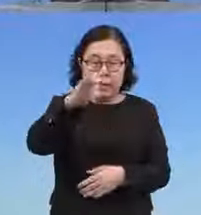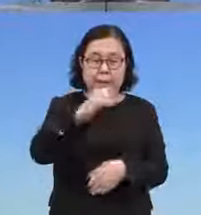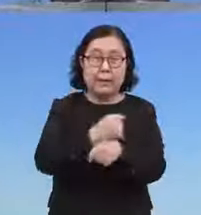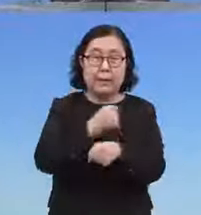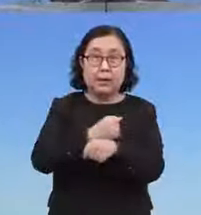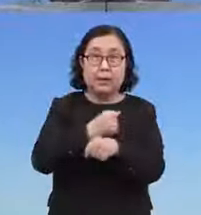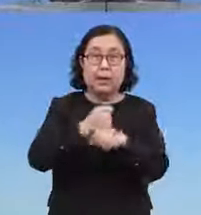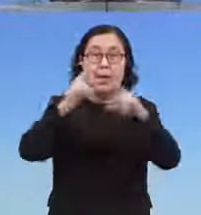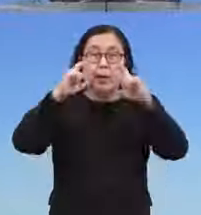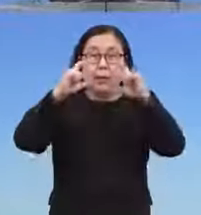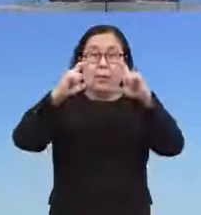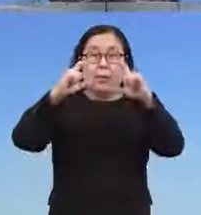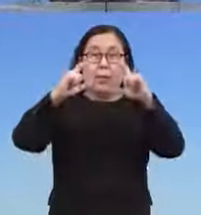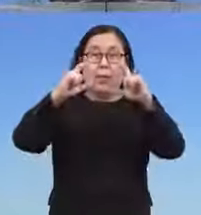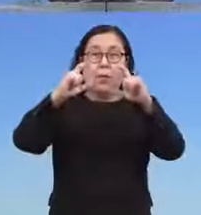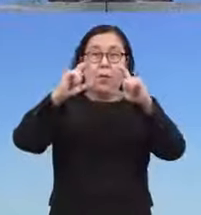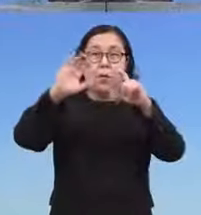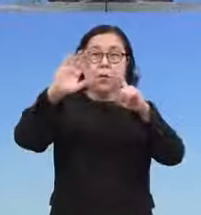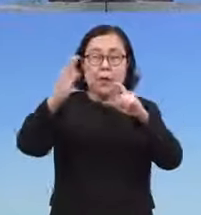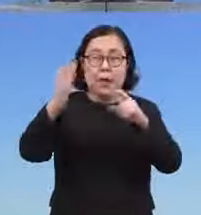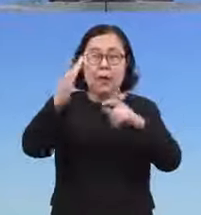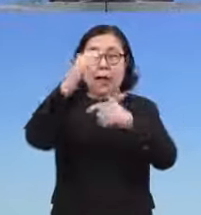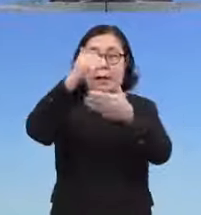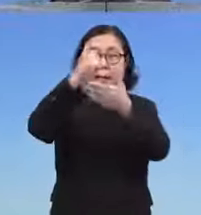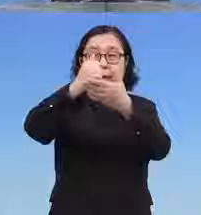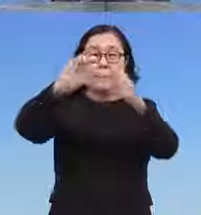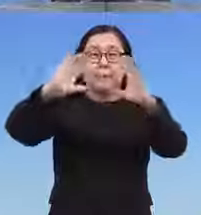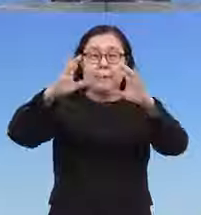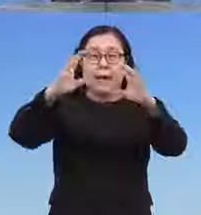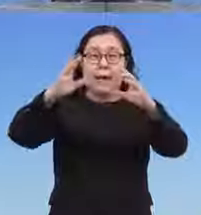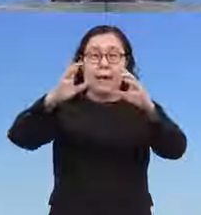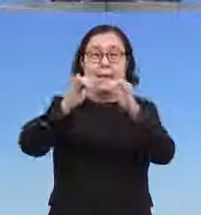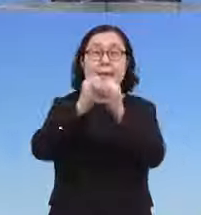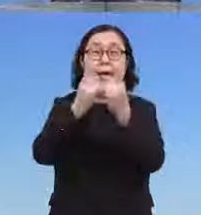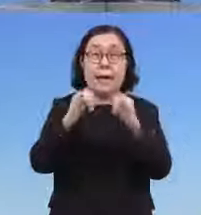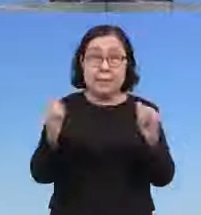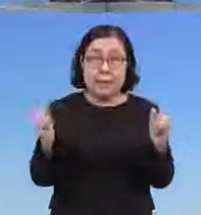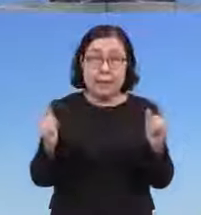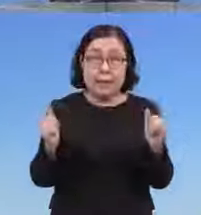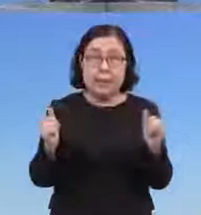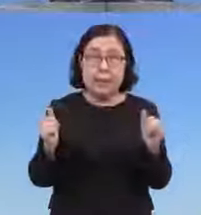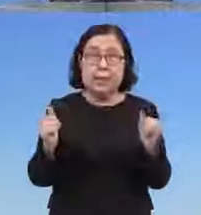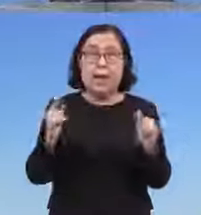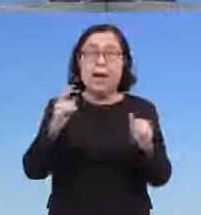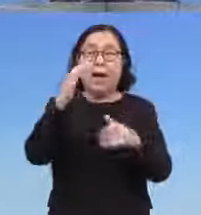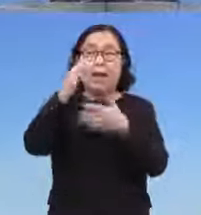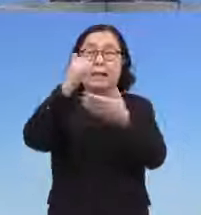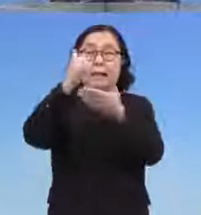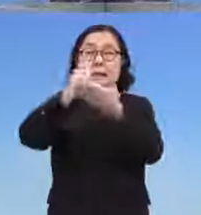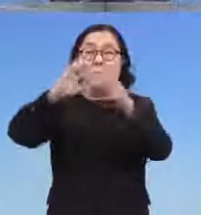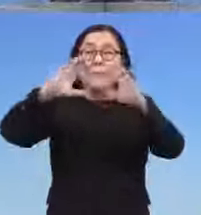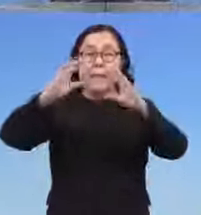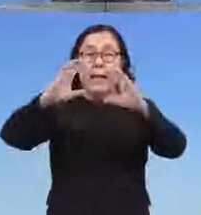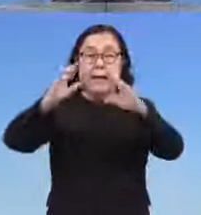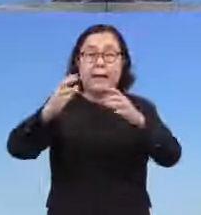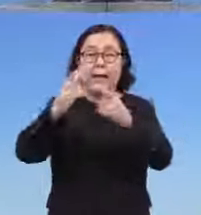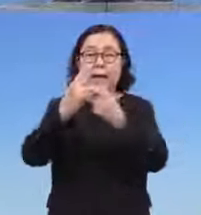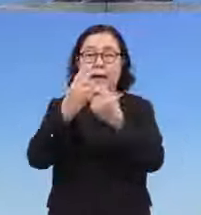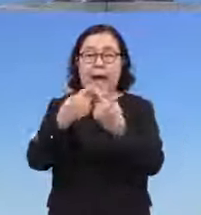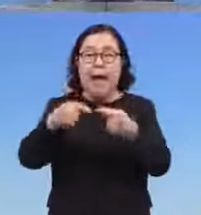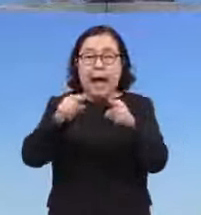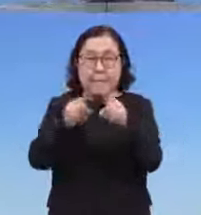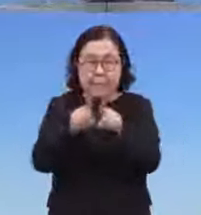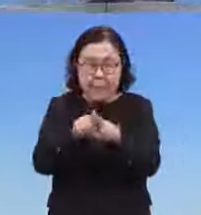먼저 하신 것이 그 선포된 하나님 나라의 백성들, 그리고 또 그 선포된 하나님 나라를 함께